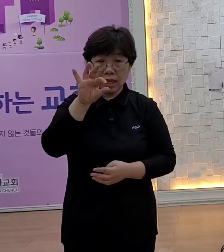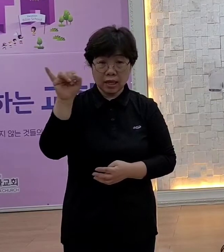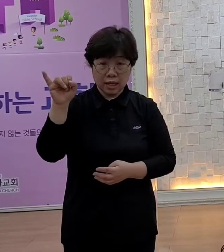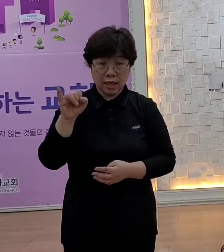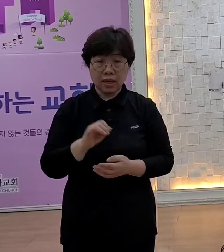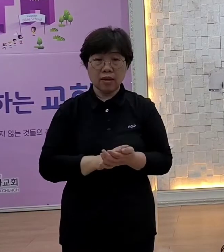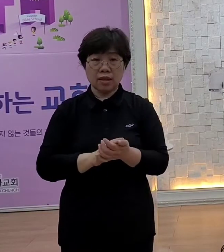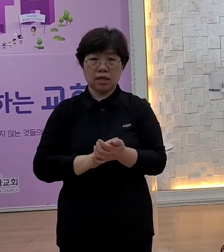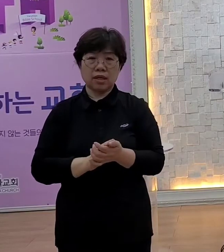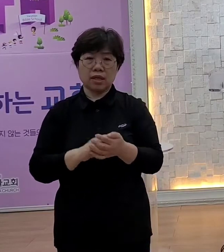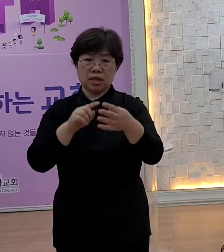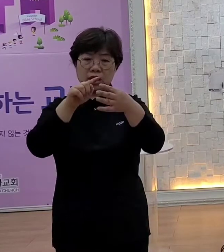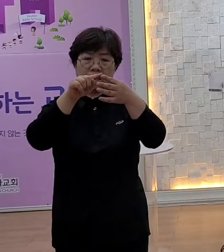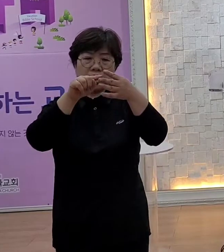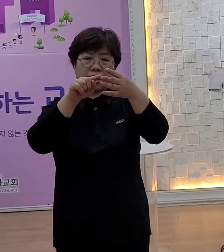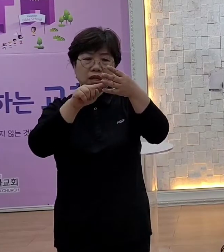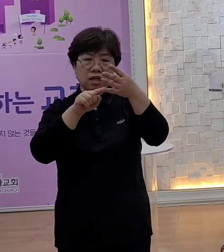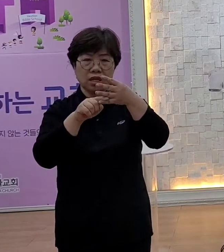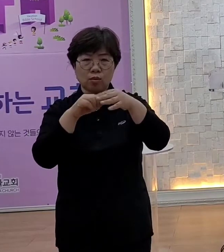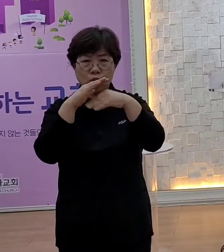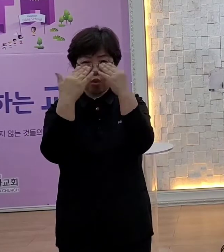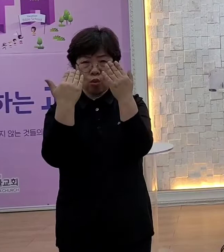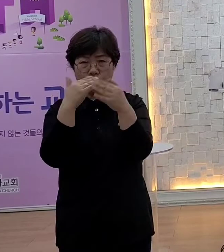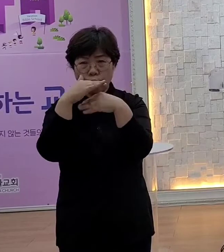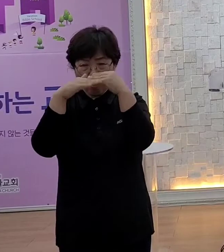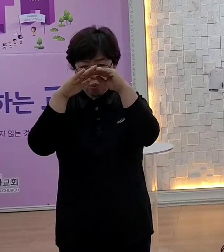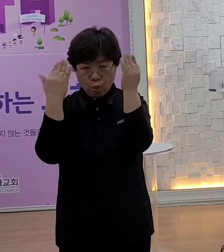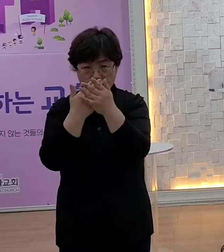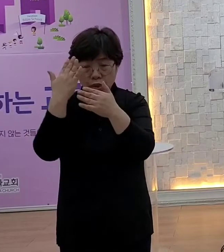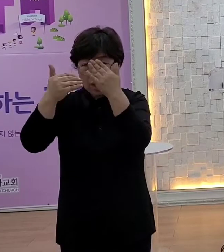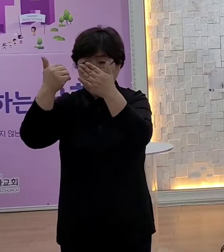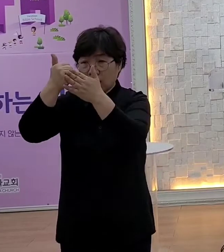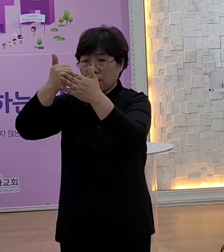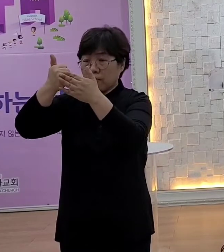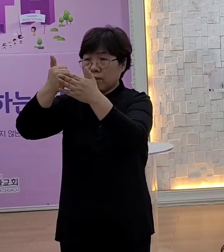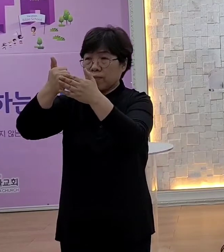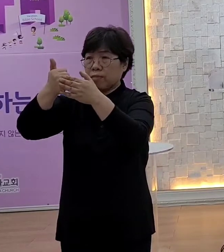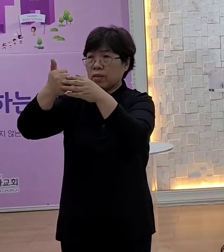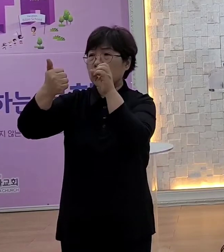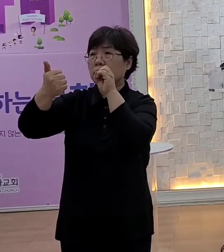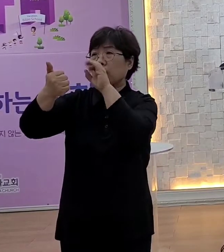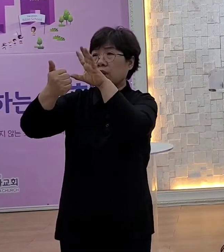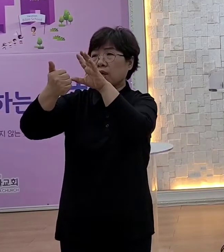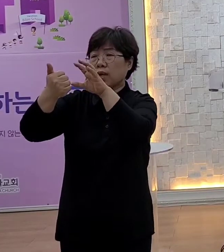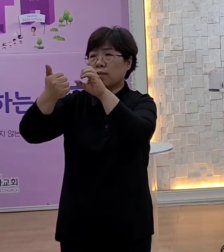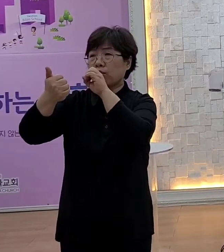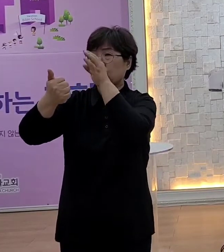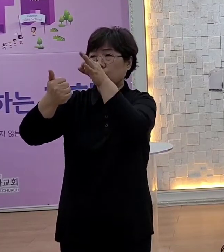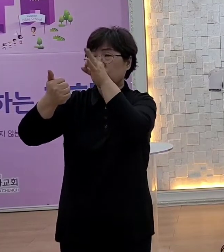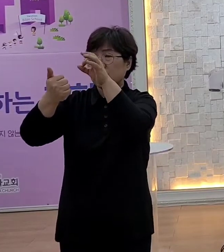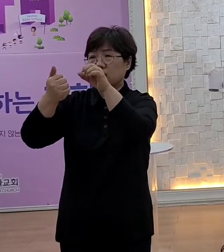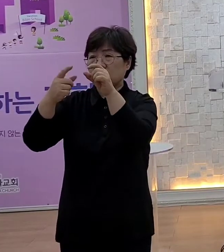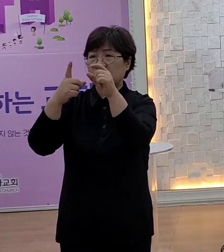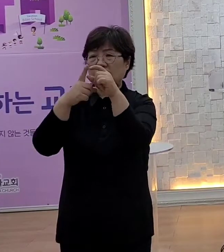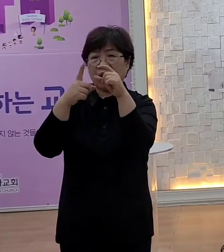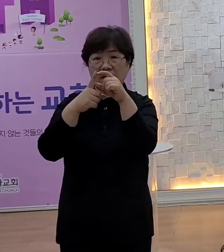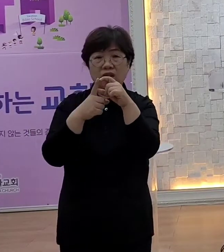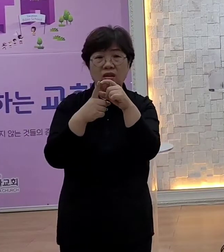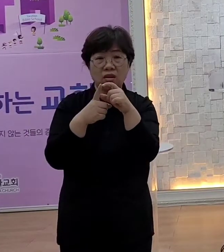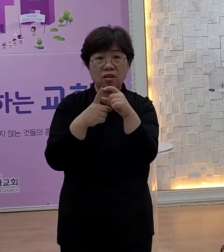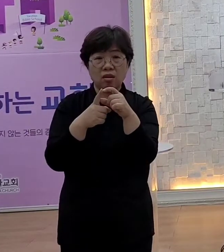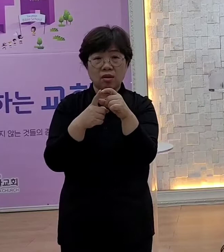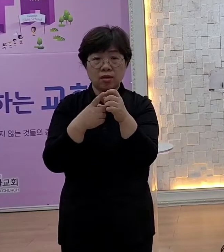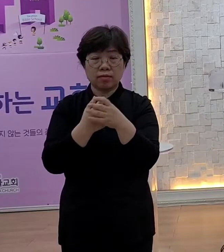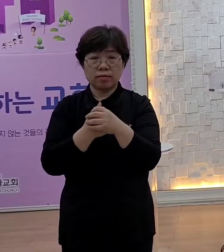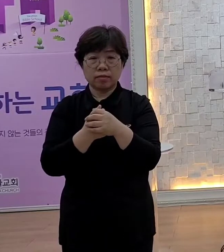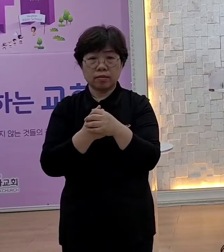그 찬양 들어보셨죠? 이게 하나님이라는 뜻이에요. 그러니까 이 크게 이 성경에 나오는 하나님을 지칭하는 이